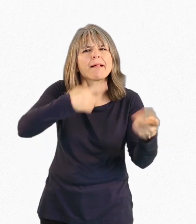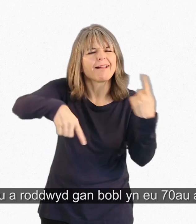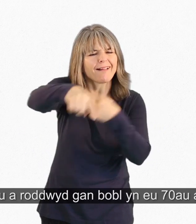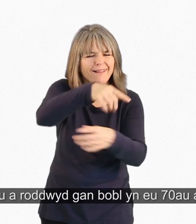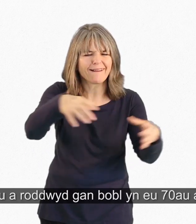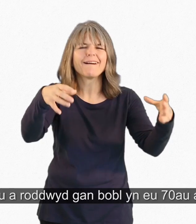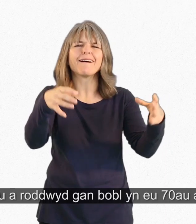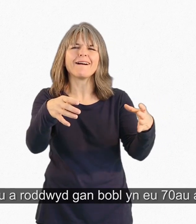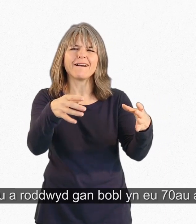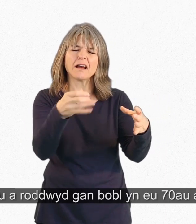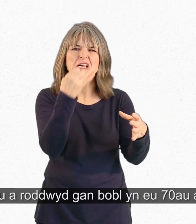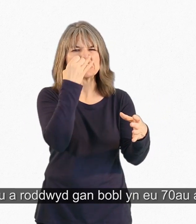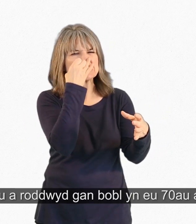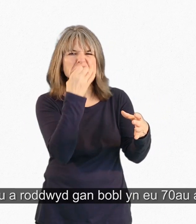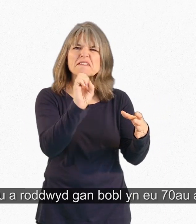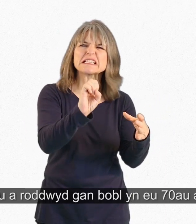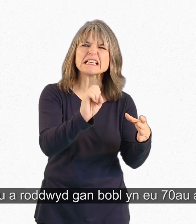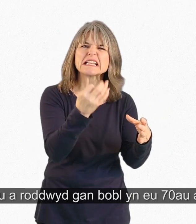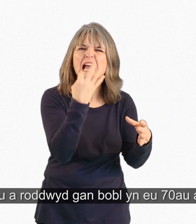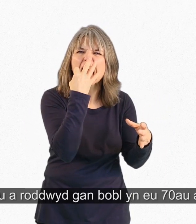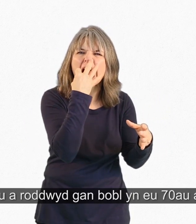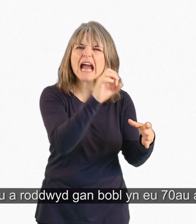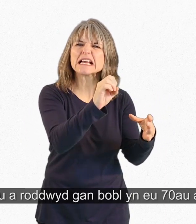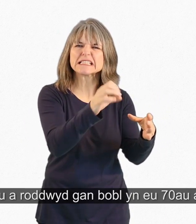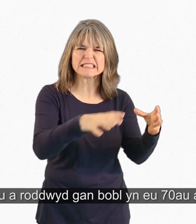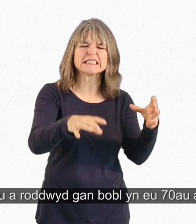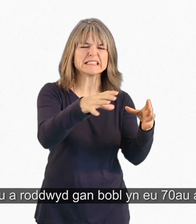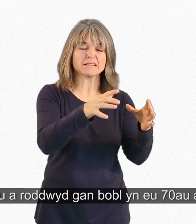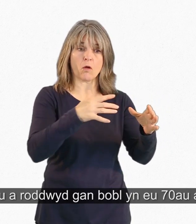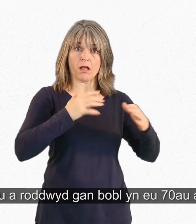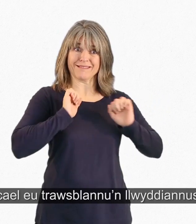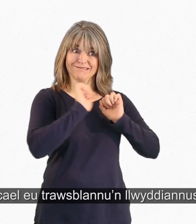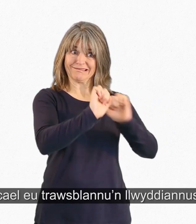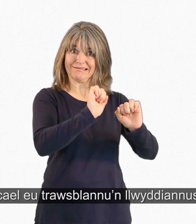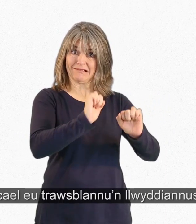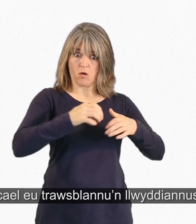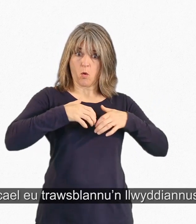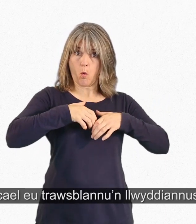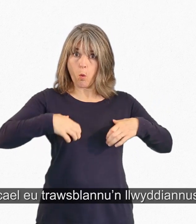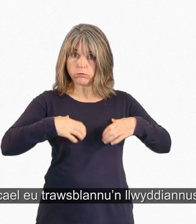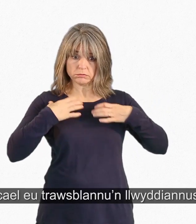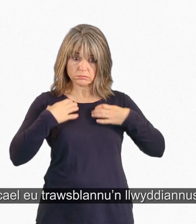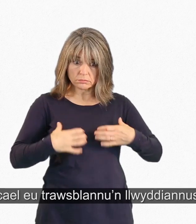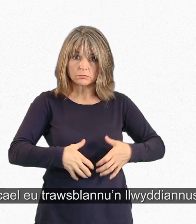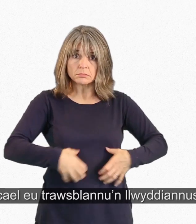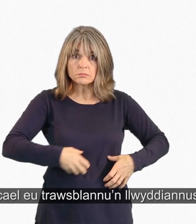Mae organau a rhoddwyd gan bobl yn ei saithdegau ac oethdegau wedi cael eu draws blannu'n llwyddiannus.